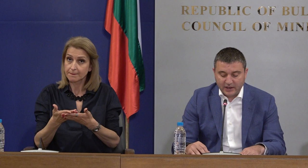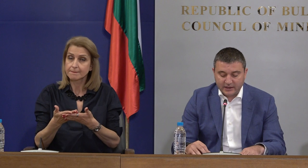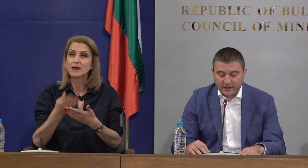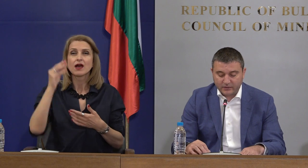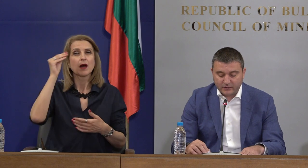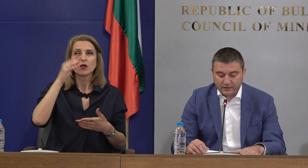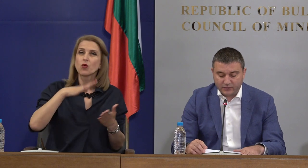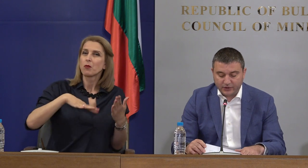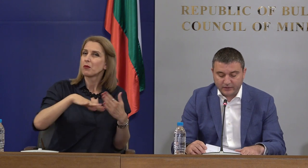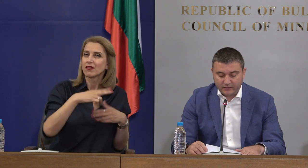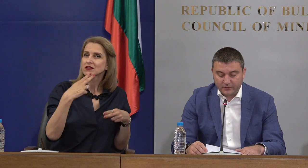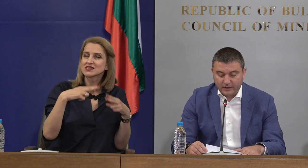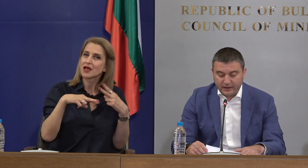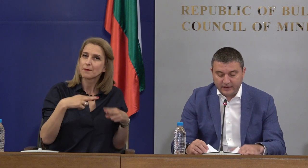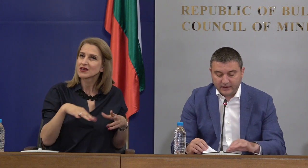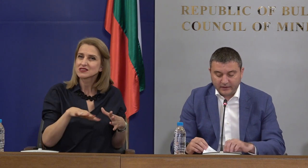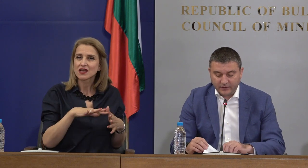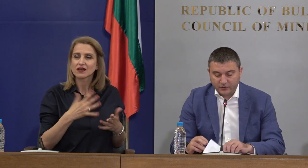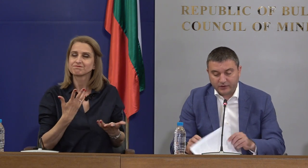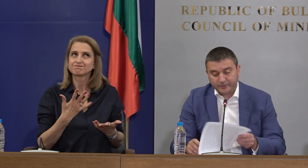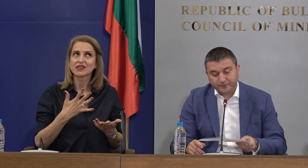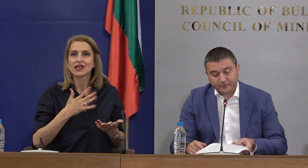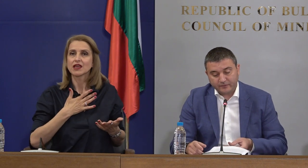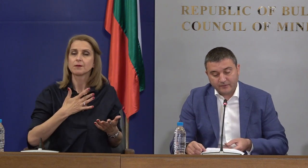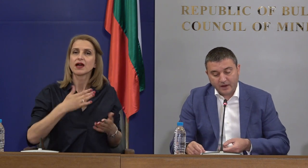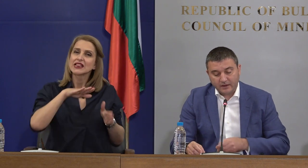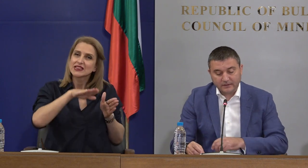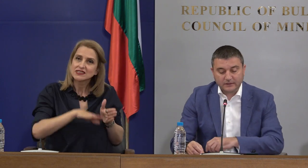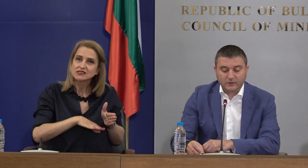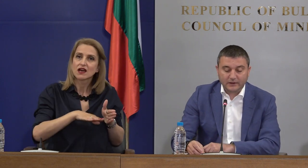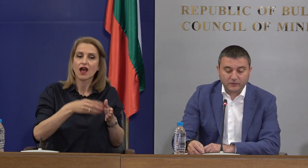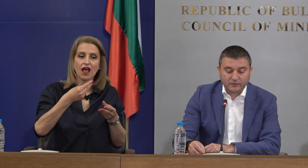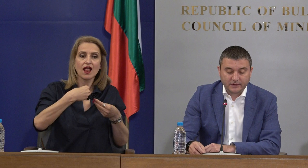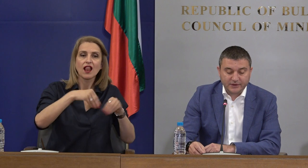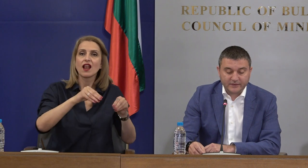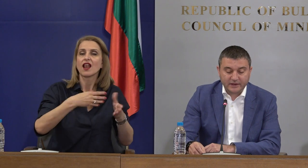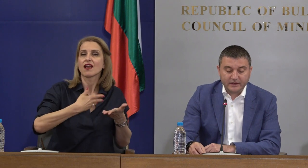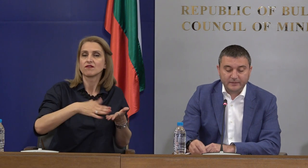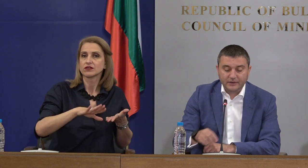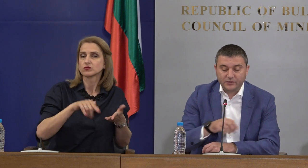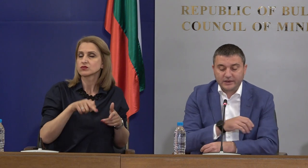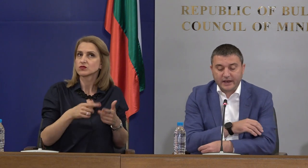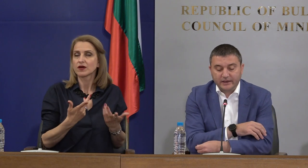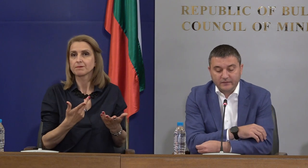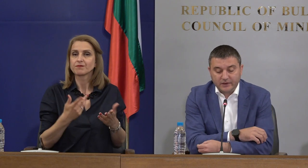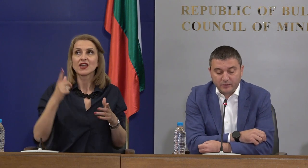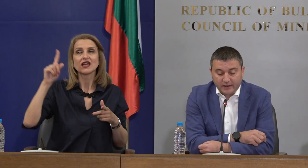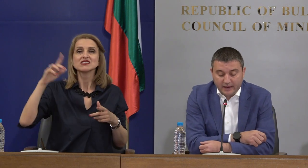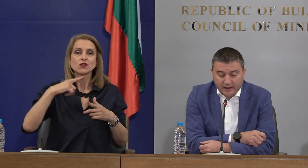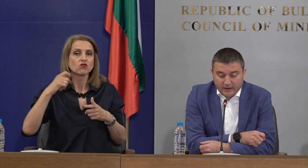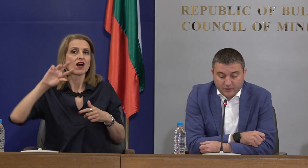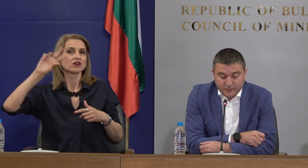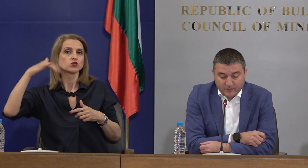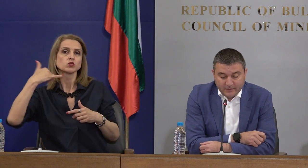пазар, за съжаление, страда от изключително ниска ликвидност, което държи в страни и чуждестранните